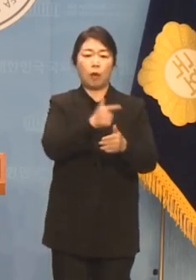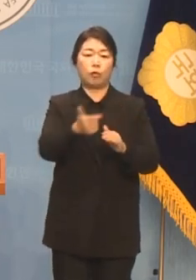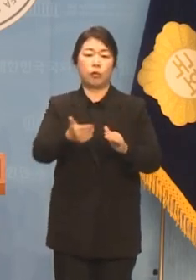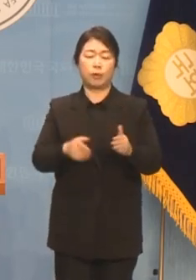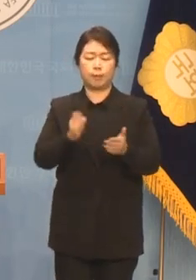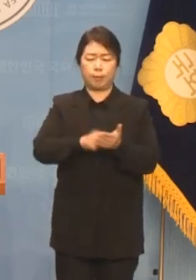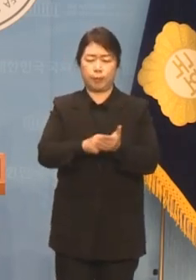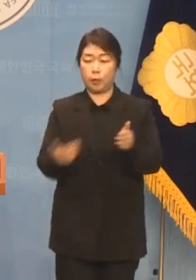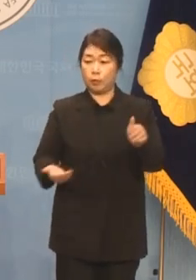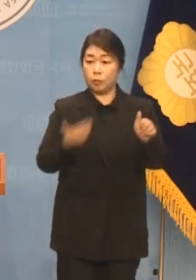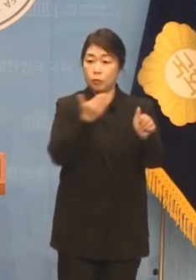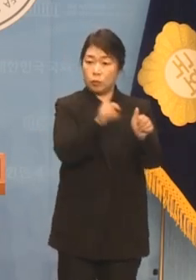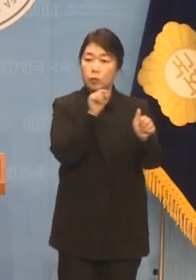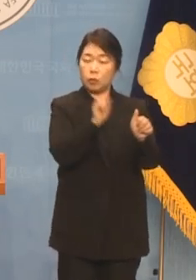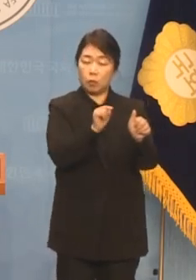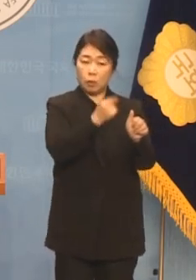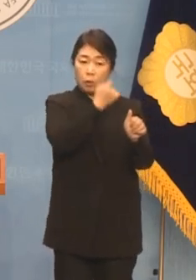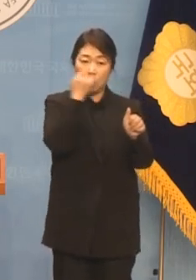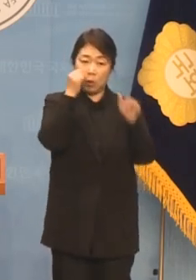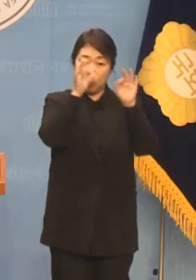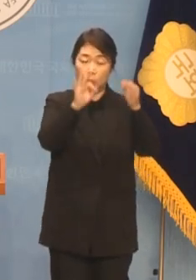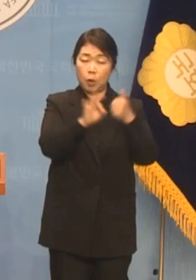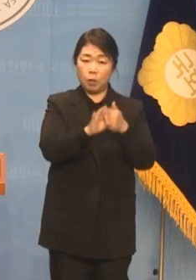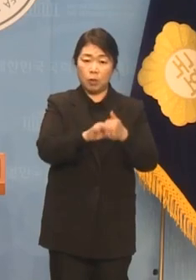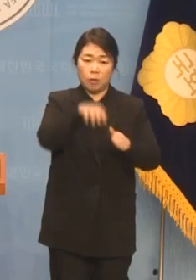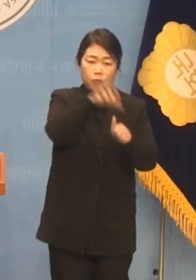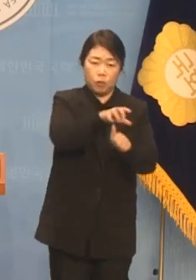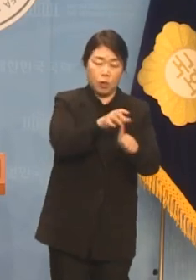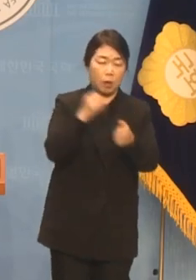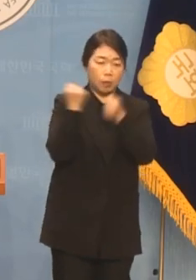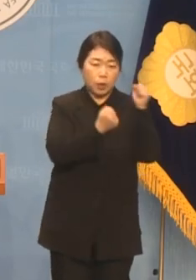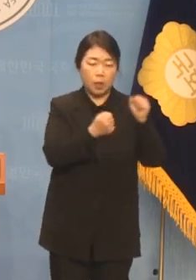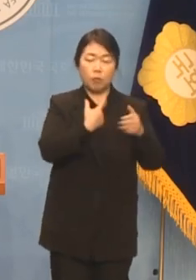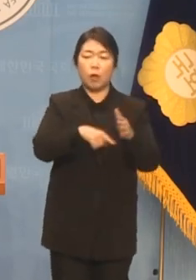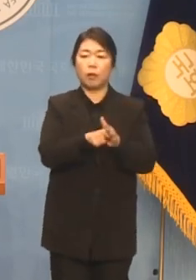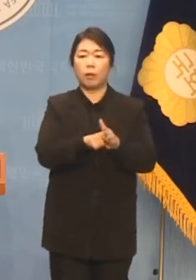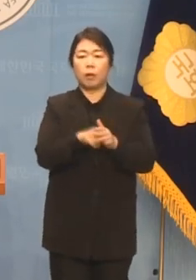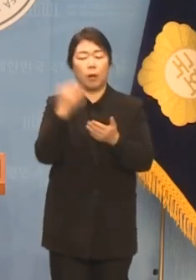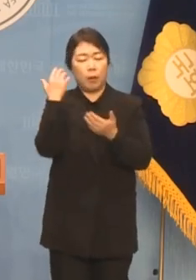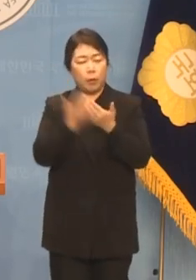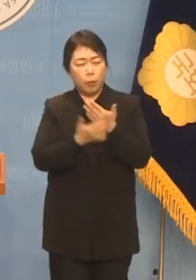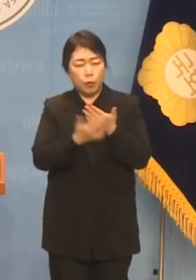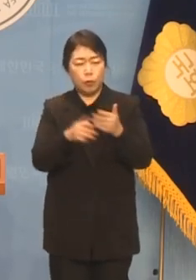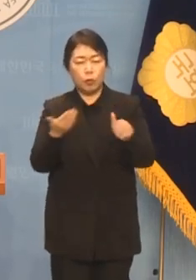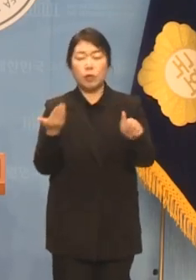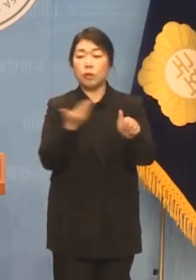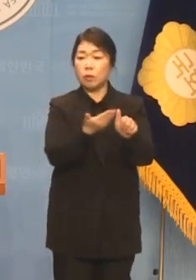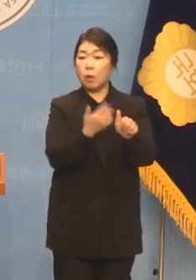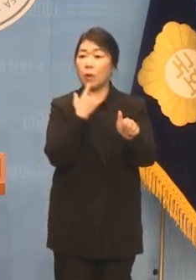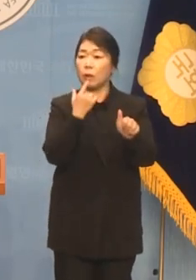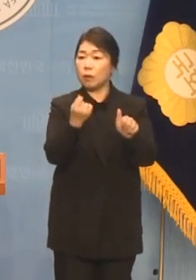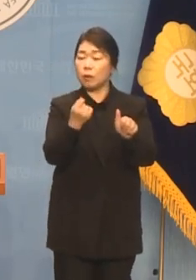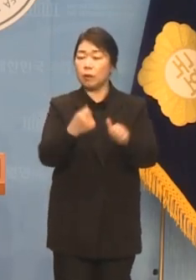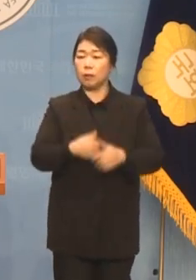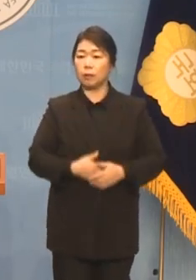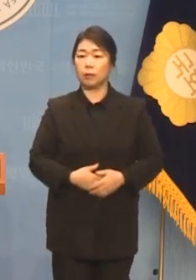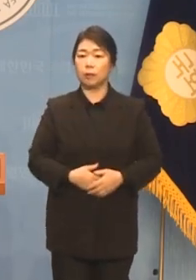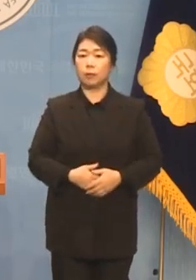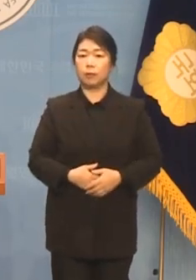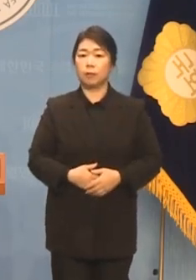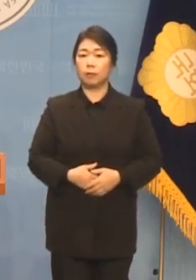다급히 증요한 걸 보면 규제를 피한 꼼수 증여라는 의심을 지을 수가